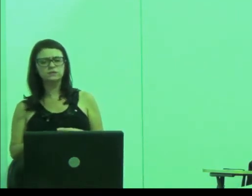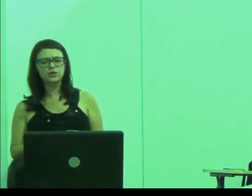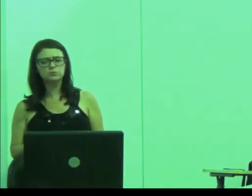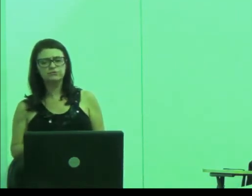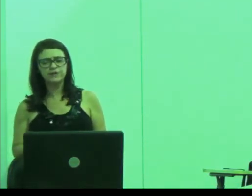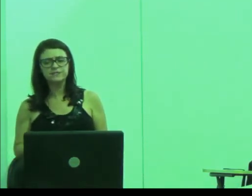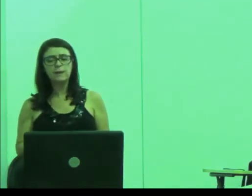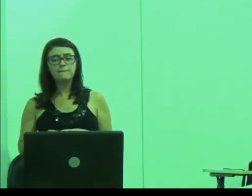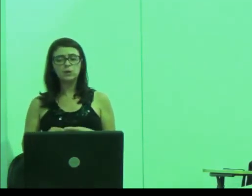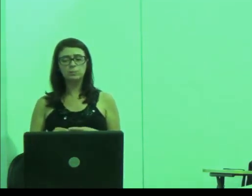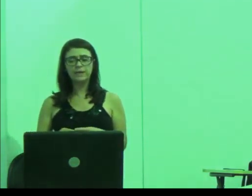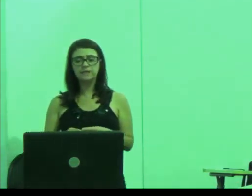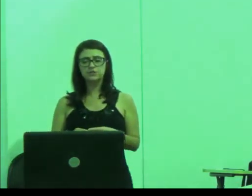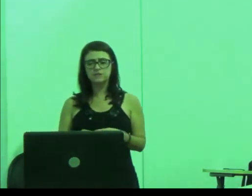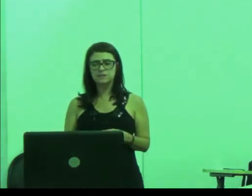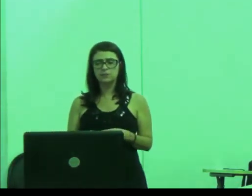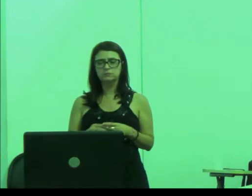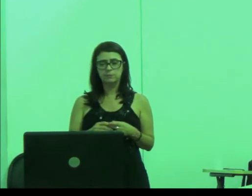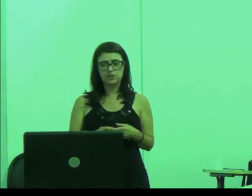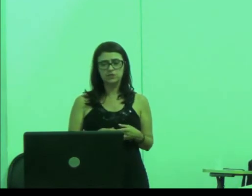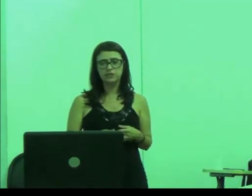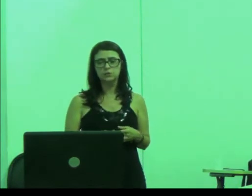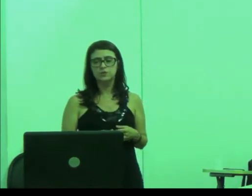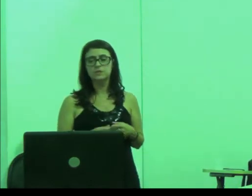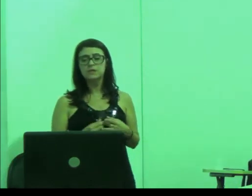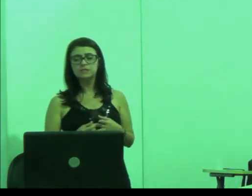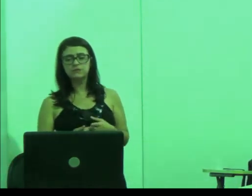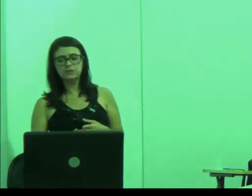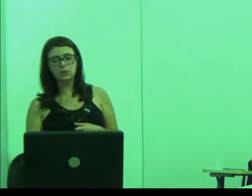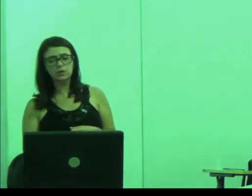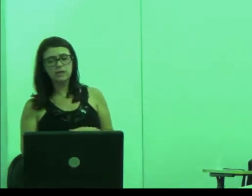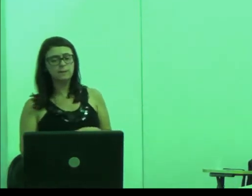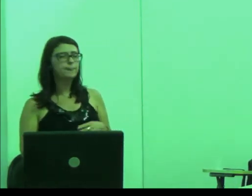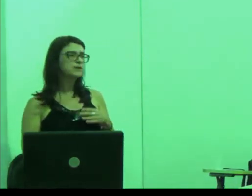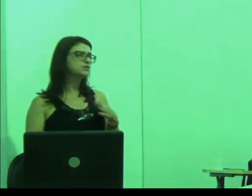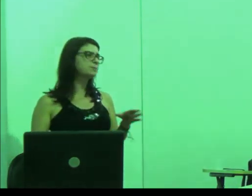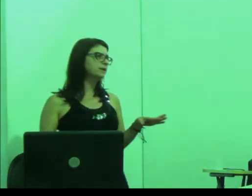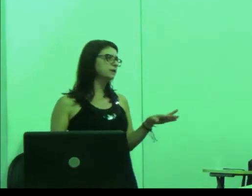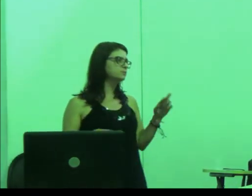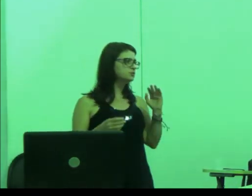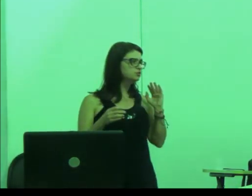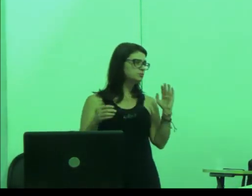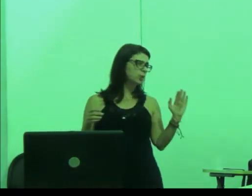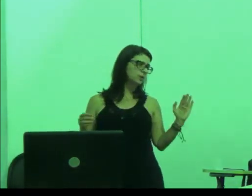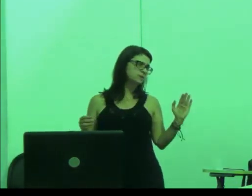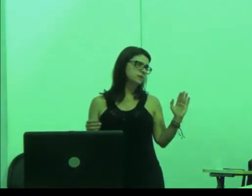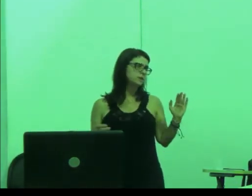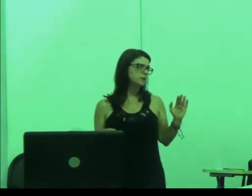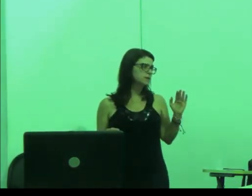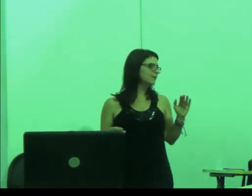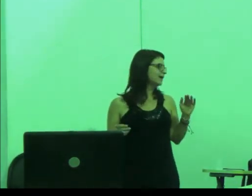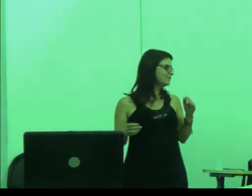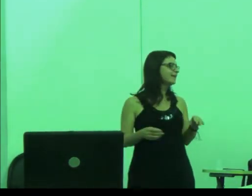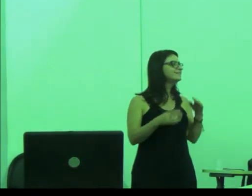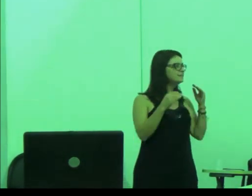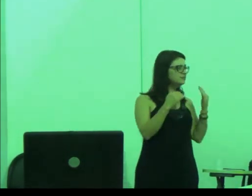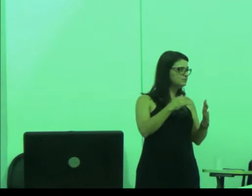de uma vez, pelo bem da edição, na página 14. Se você concordar, desapegamos de boas. E eu acabei de